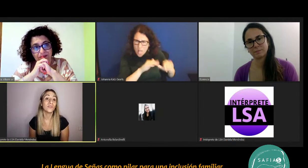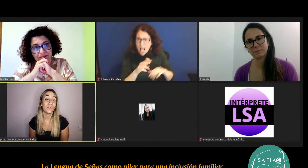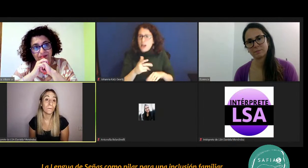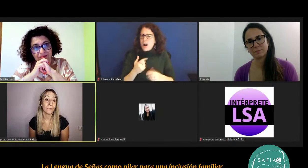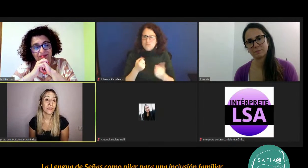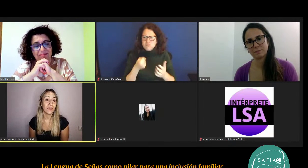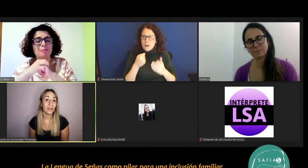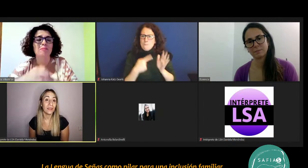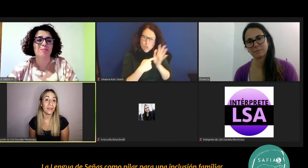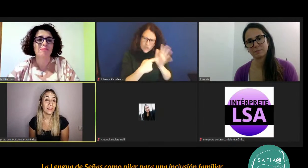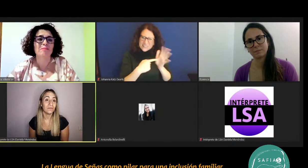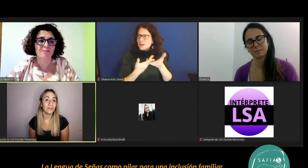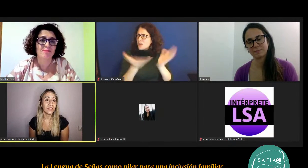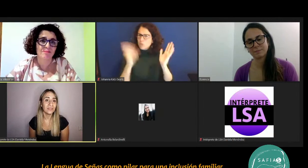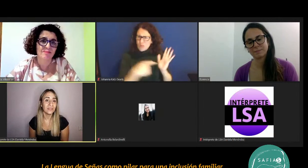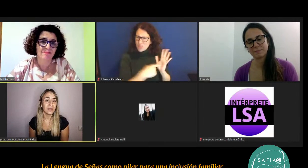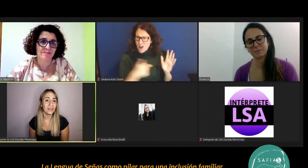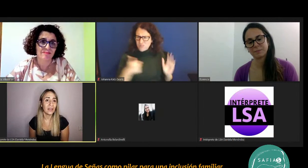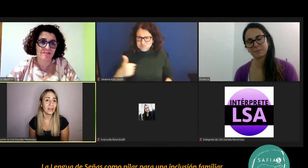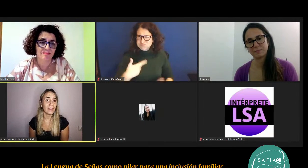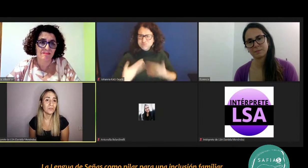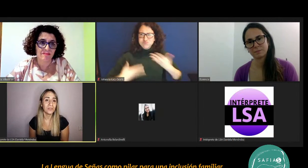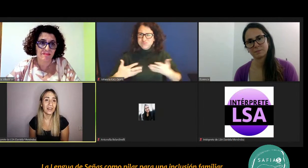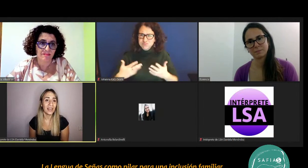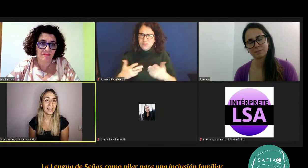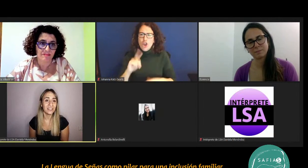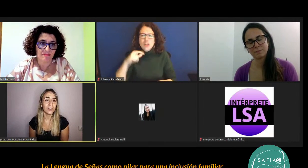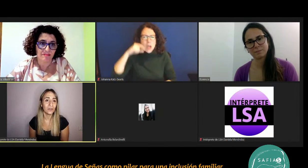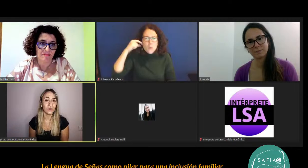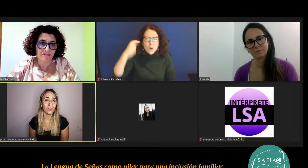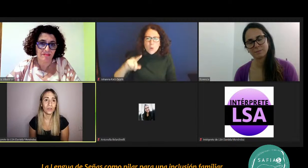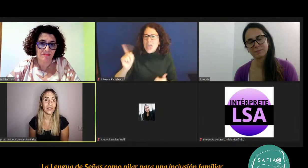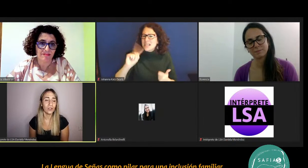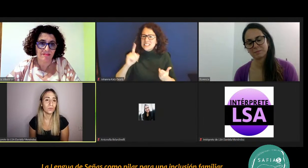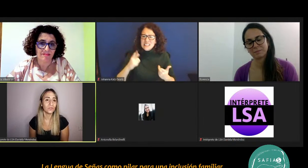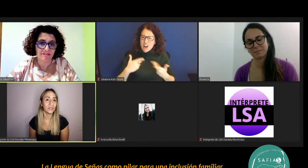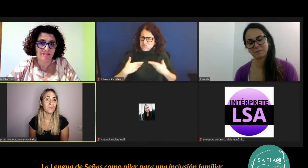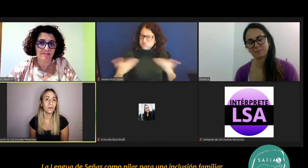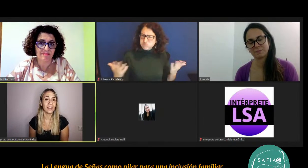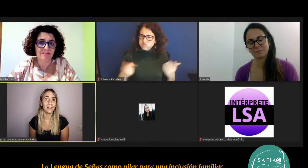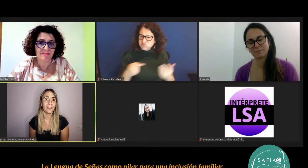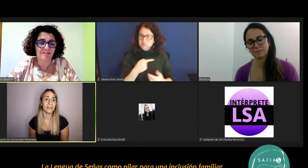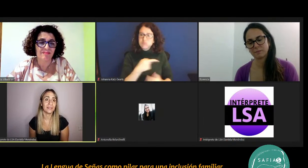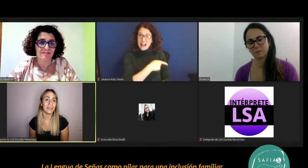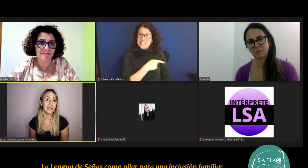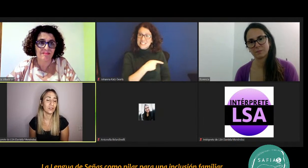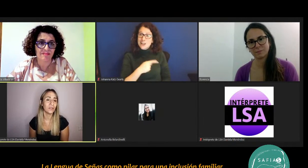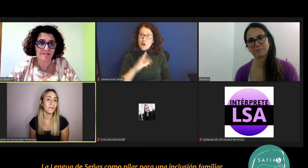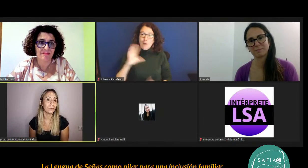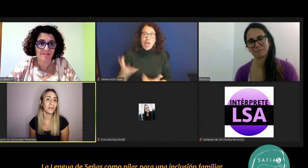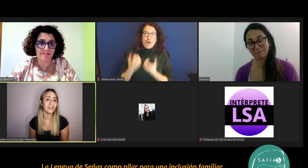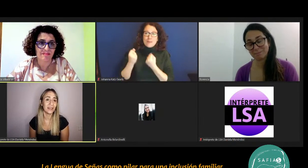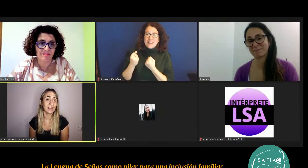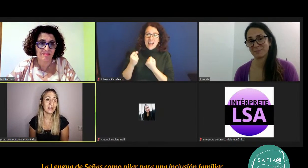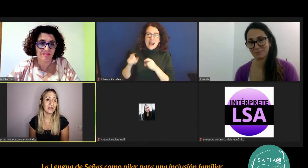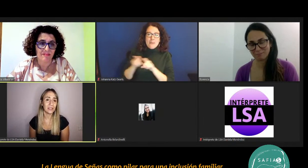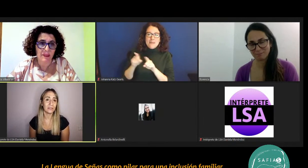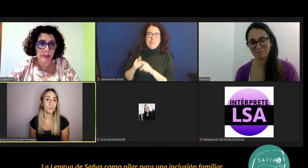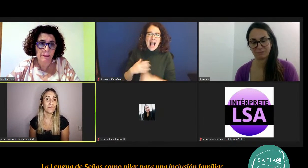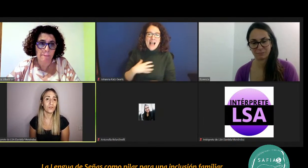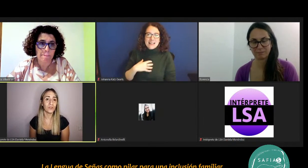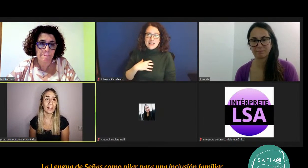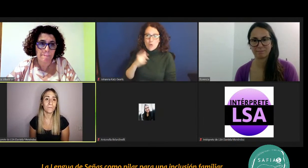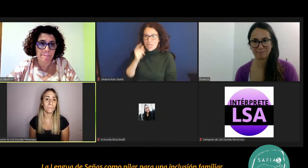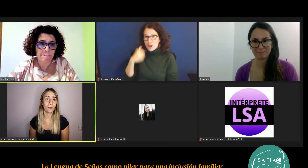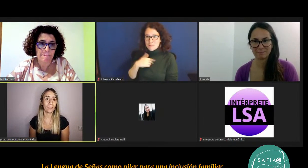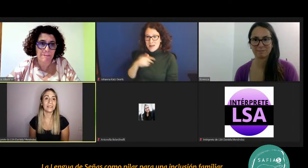creyendo eso. Entonces, hay que mostrarle a este chico lo lindo, lo positivo de la vida, ¿sí? Que no tenga vergüenza, que se